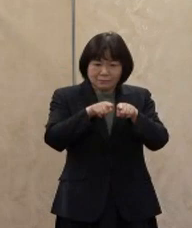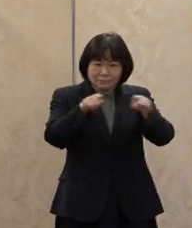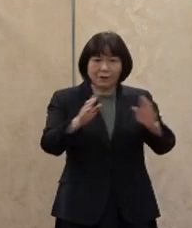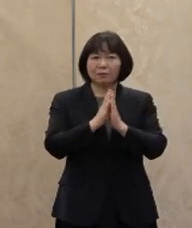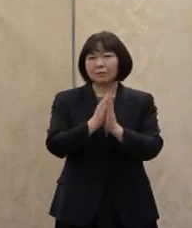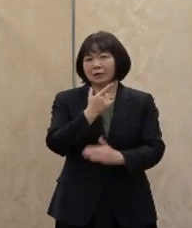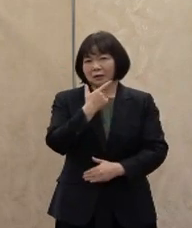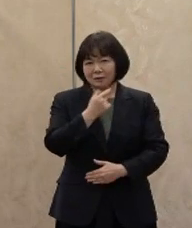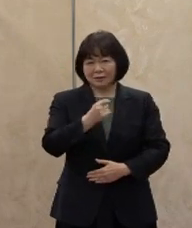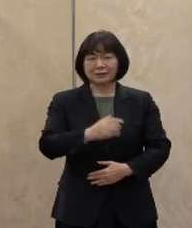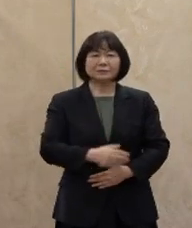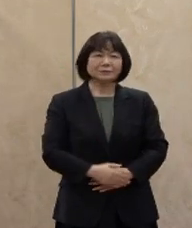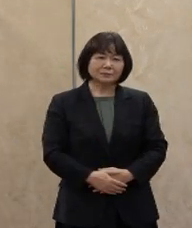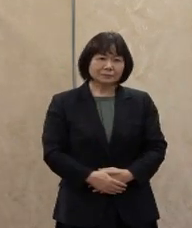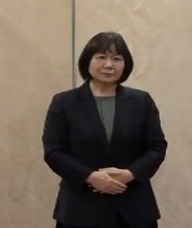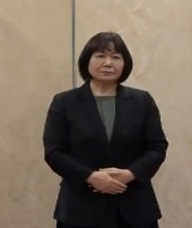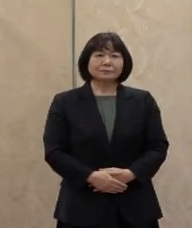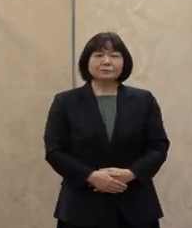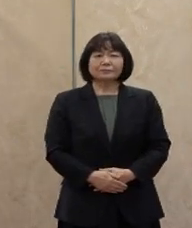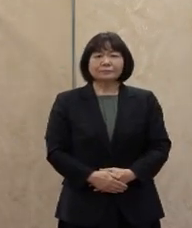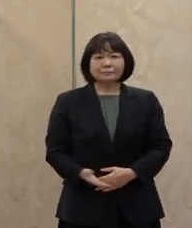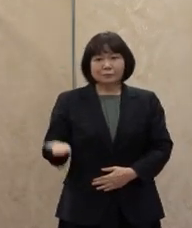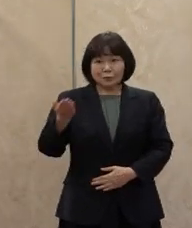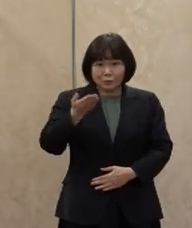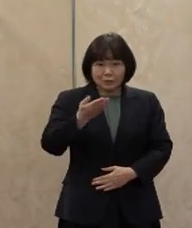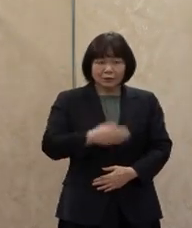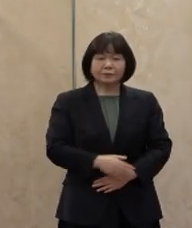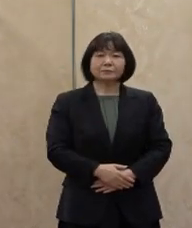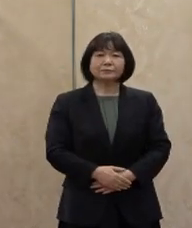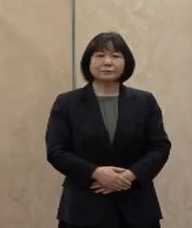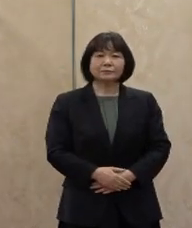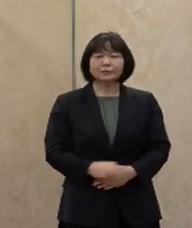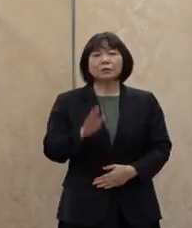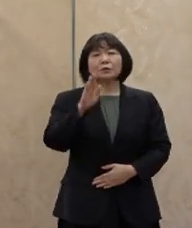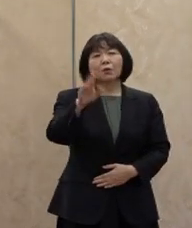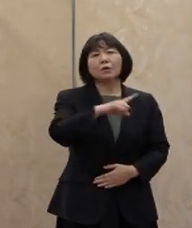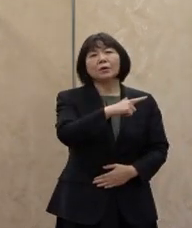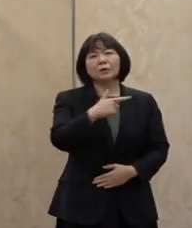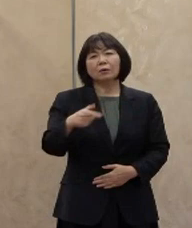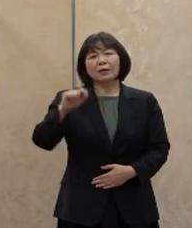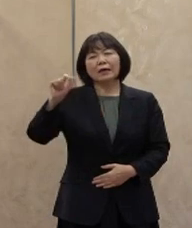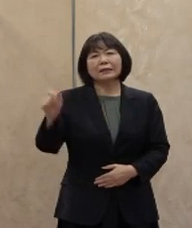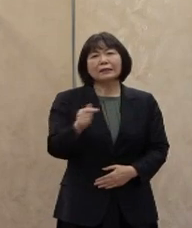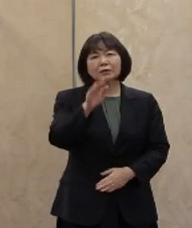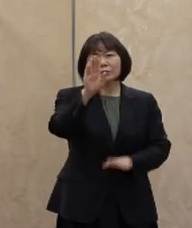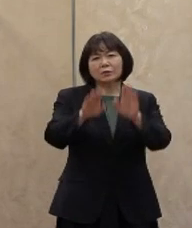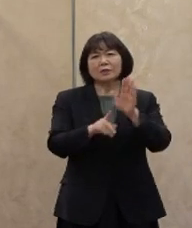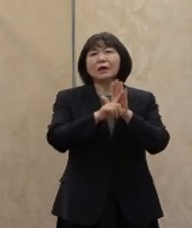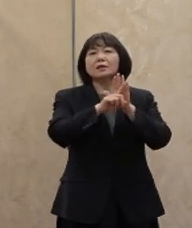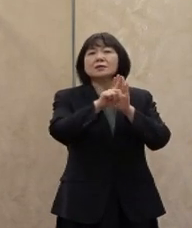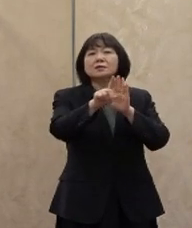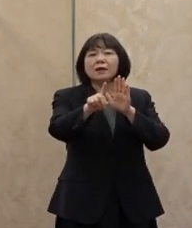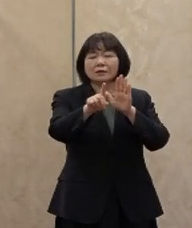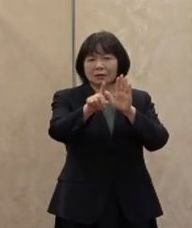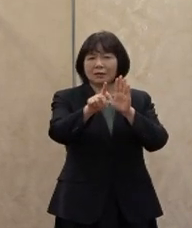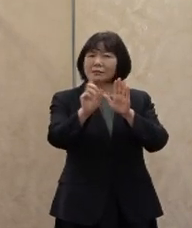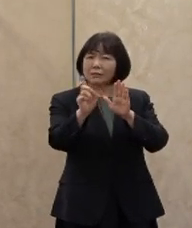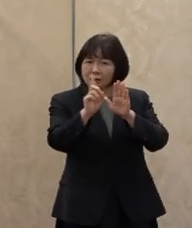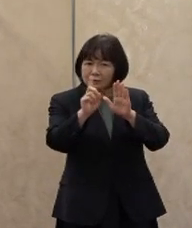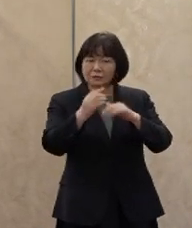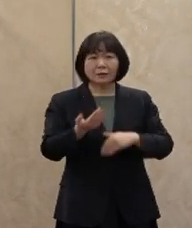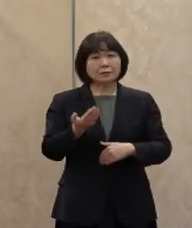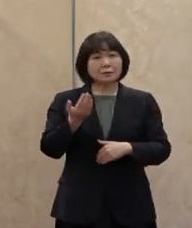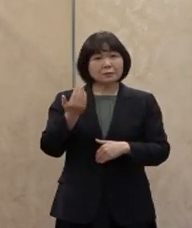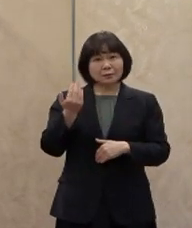と思います。はい、次お願いします。で、今後さまざまな緊急事態宣言のこれどういうことなの、先ほど